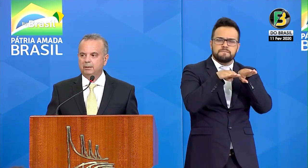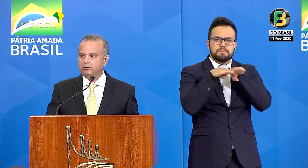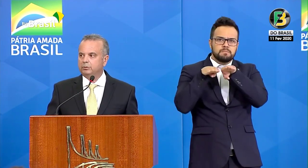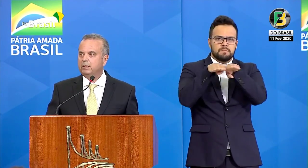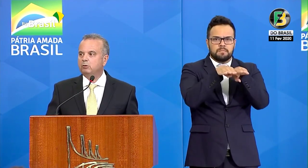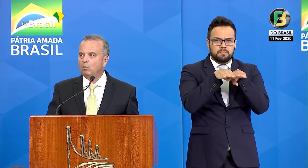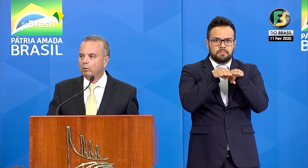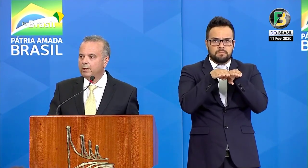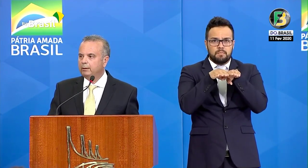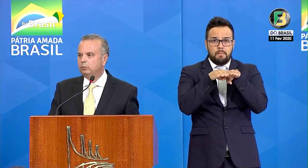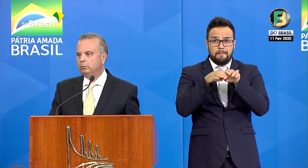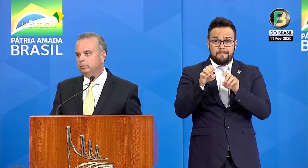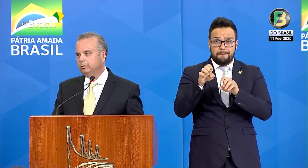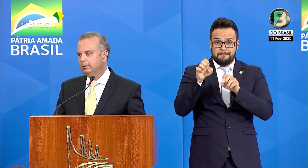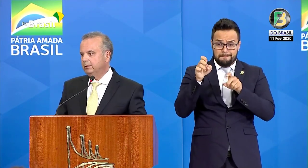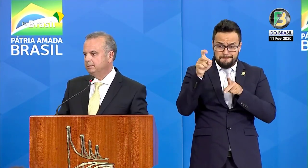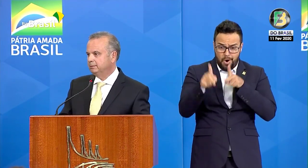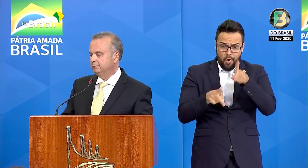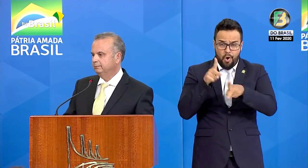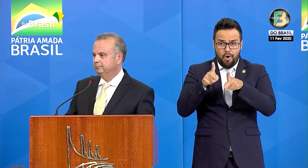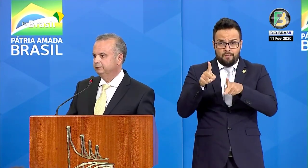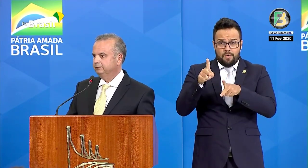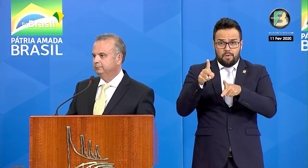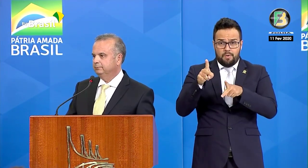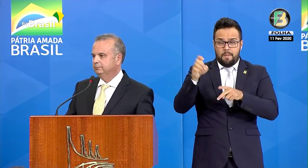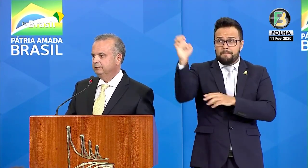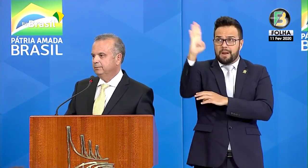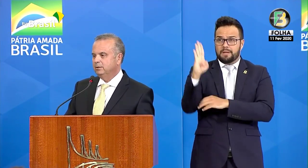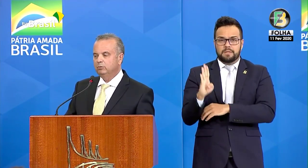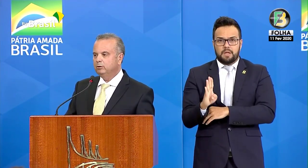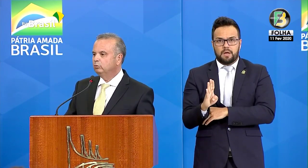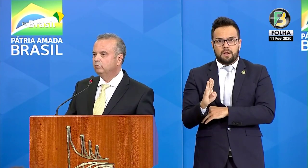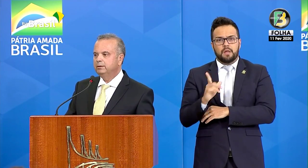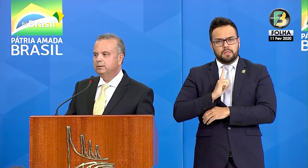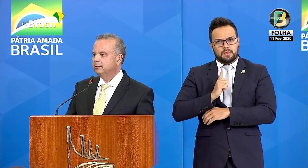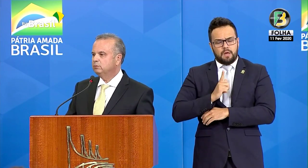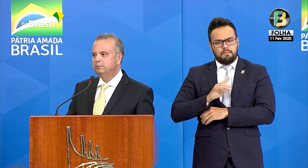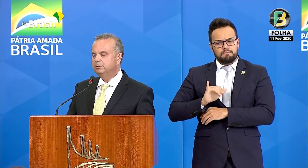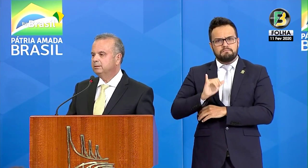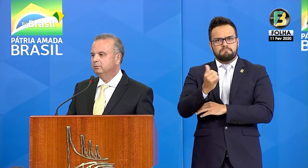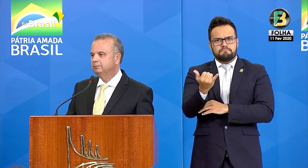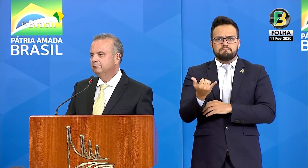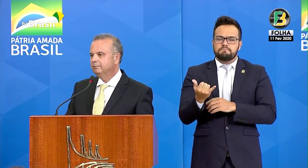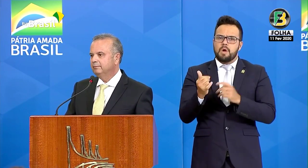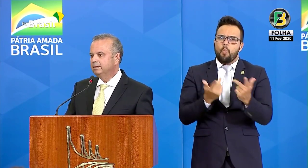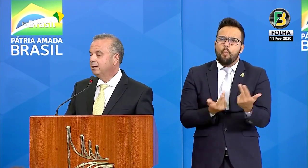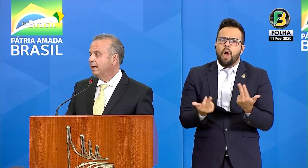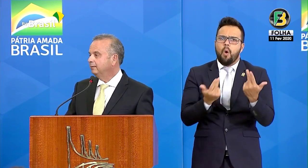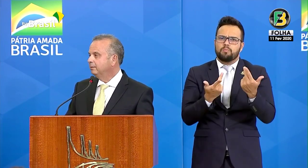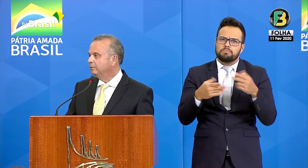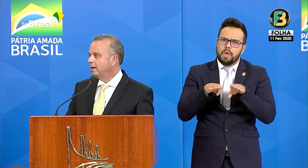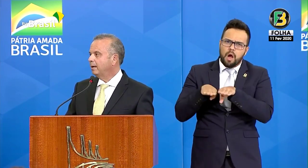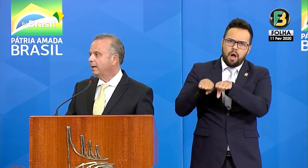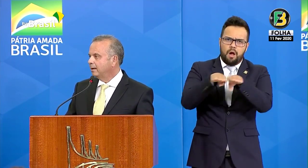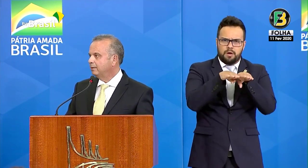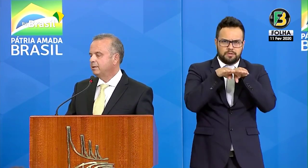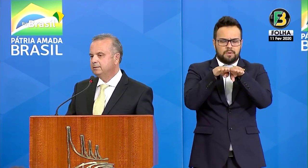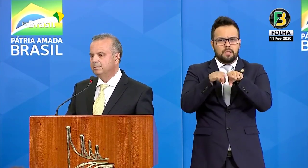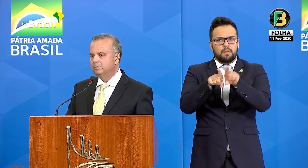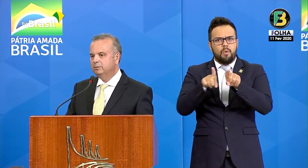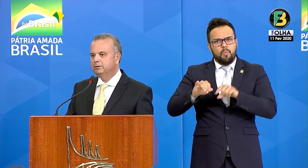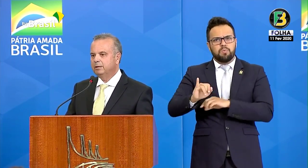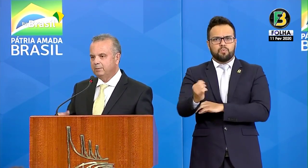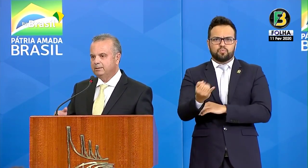irmãos brasileiros tenham igualdade de oportunidades. E eu não tenho dúvida que essa é uma missão que cativa a